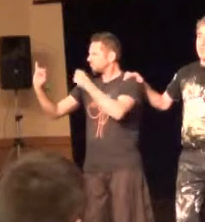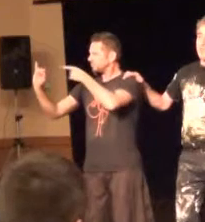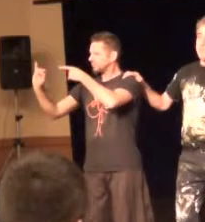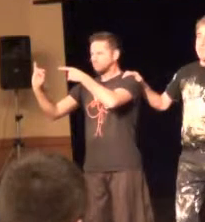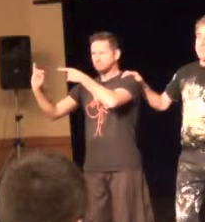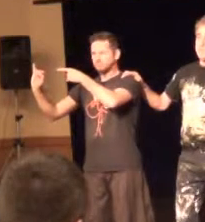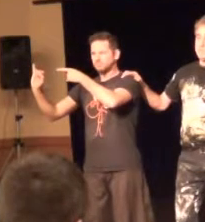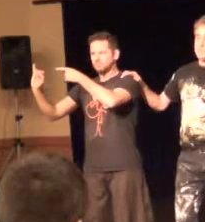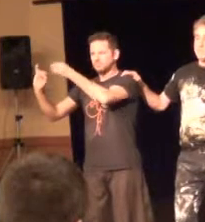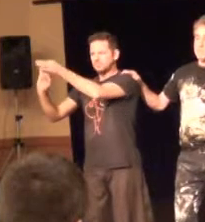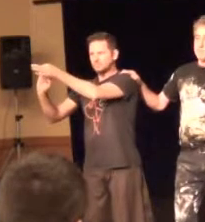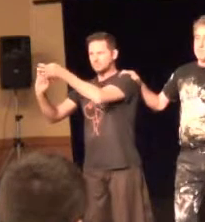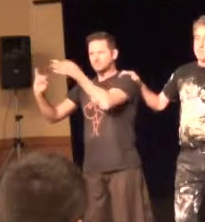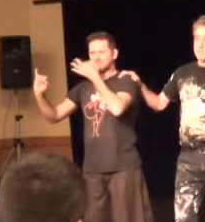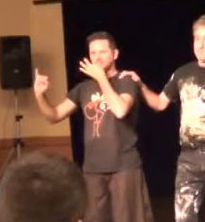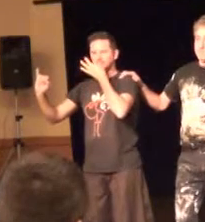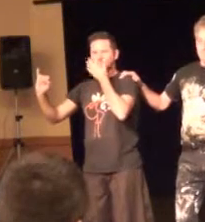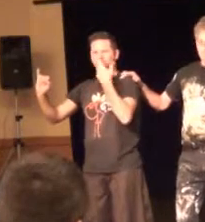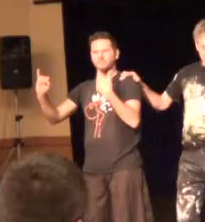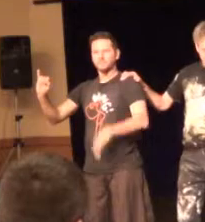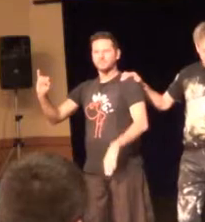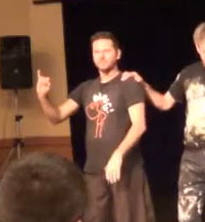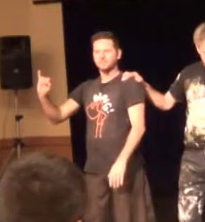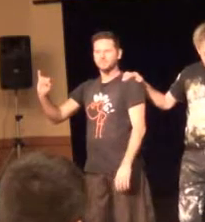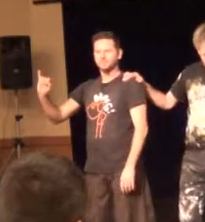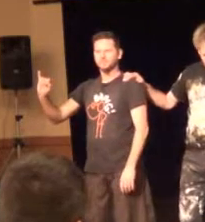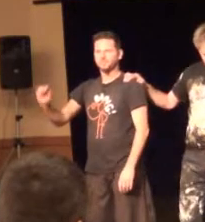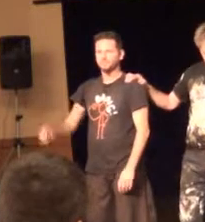mon petit doigt m'a dit.